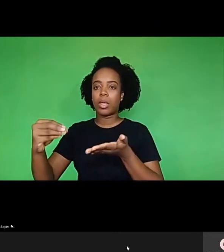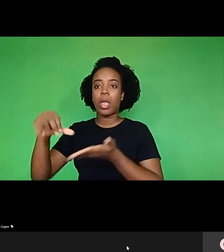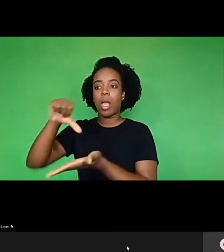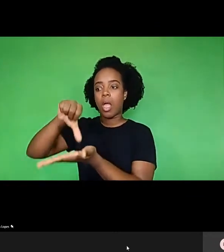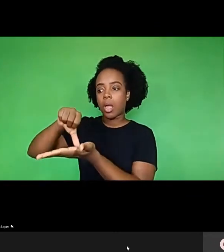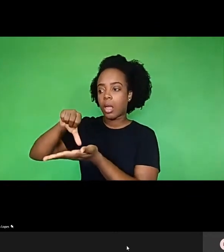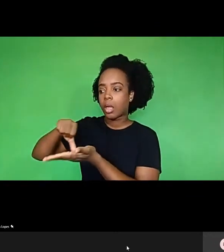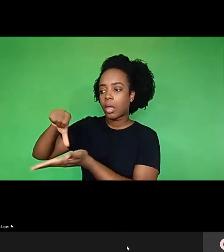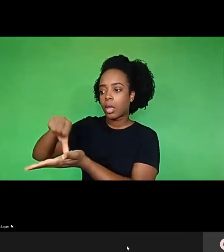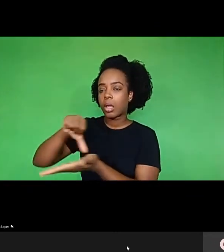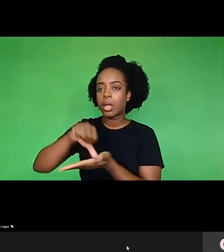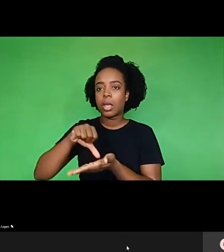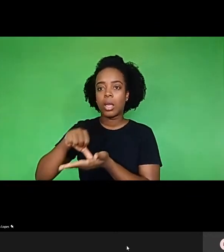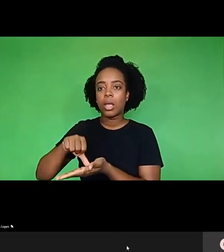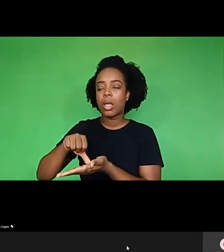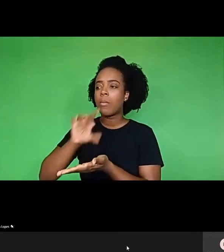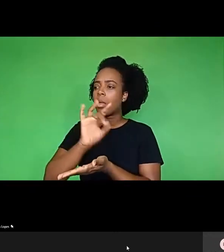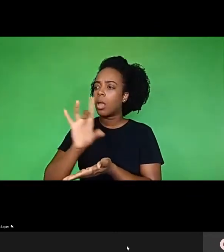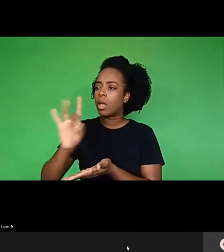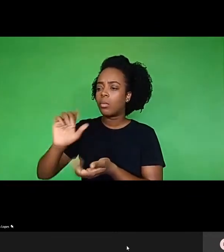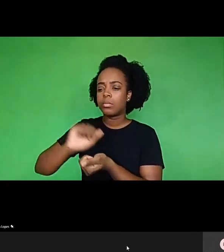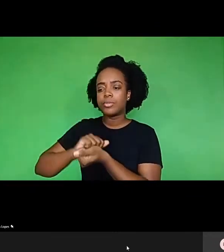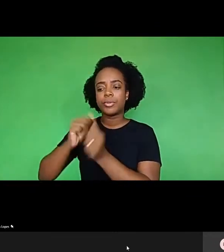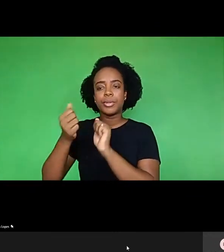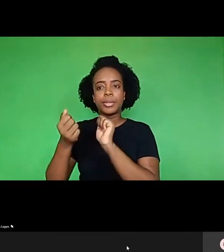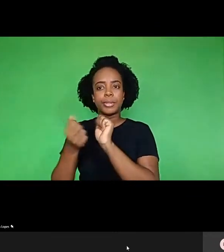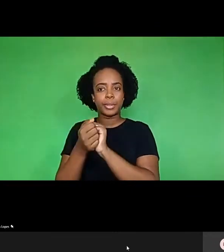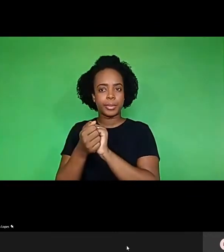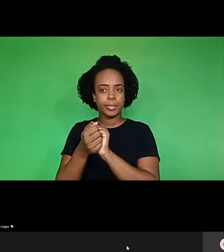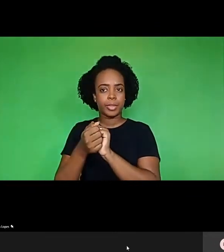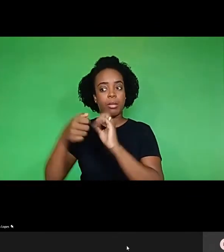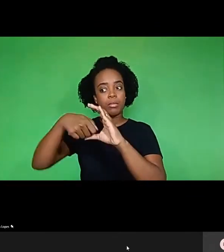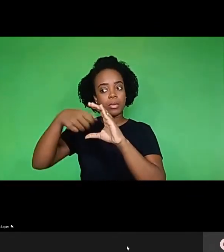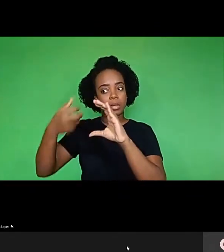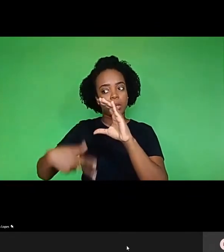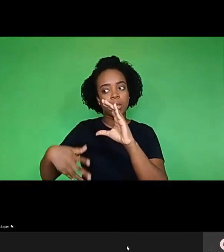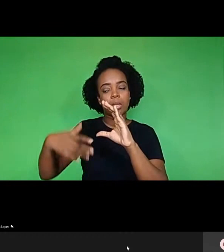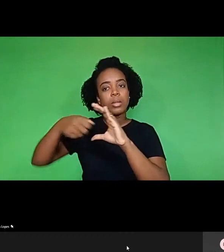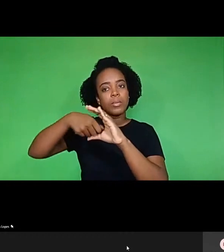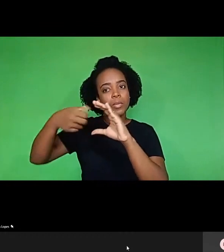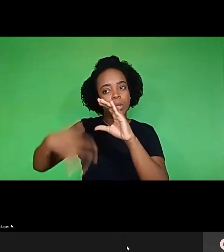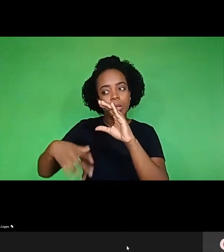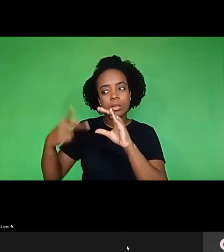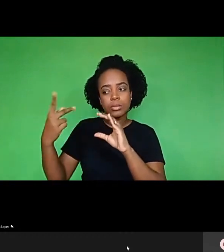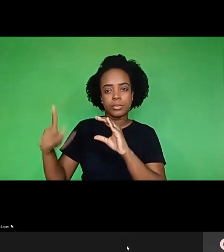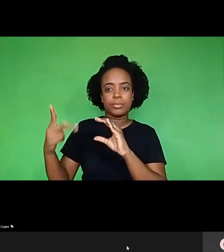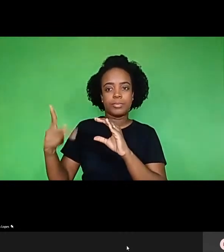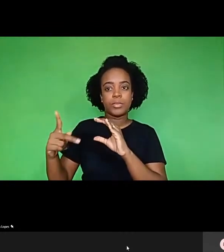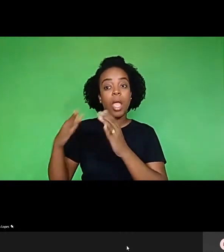suas particularidades, e a gente vai iniciar o processo seletivo.